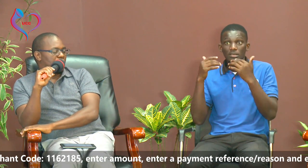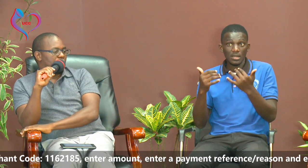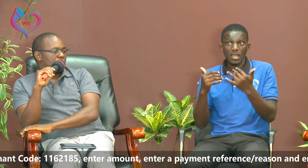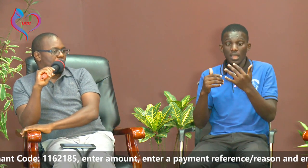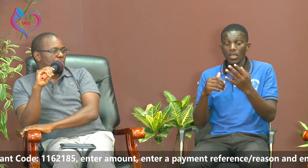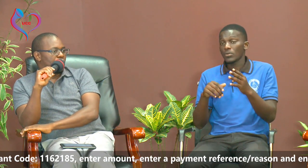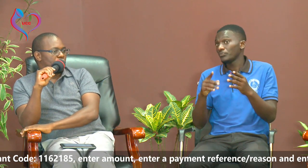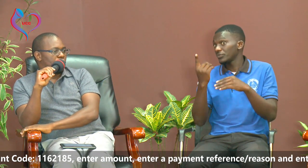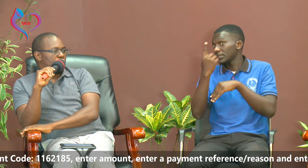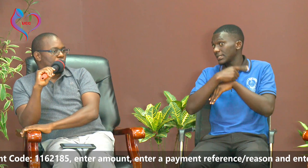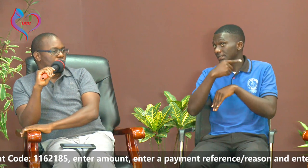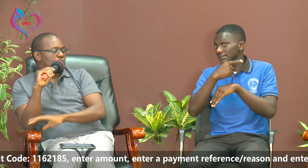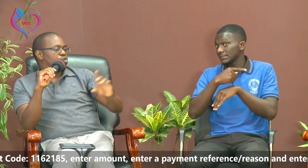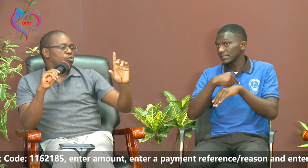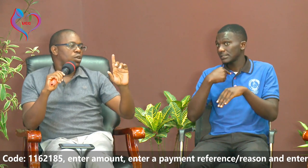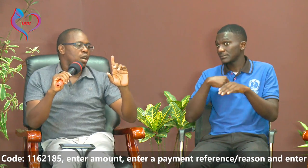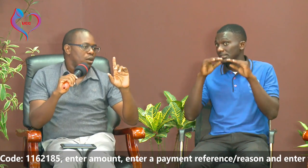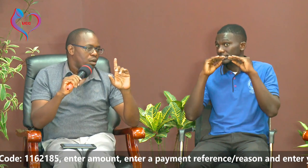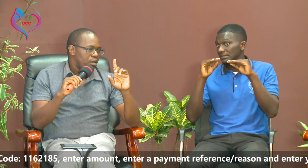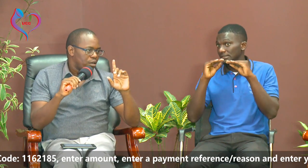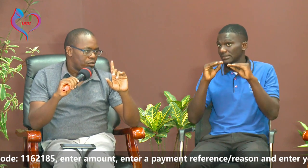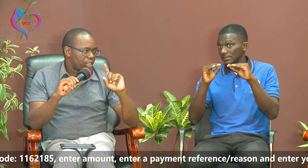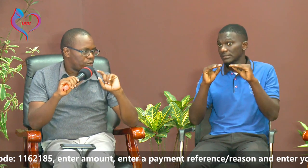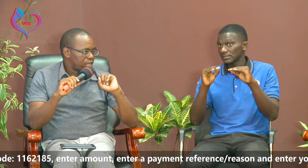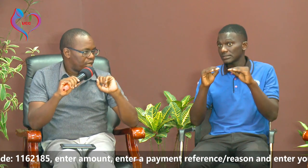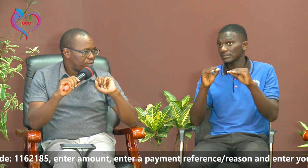lwensomesaako lwe lunaku lw'ozuula lwaki wazaalibwa